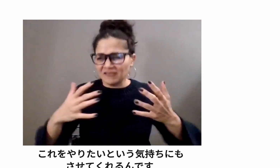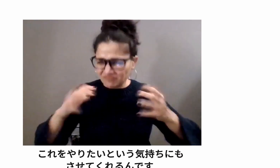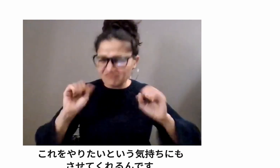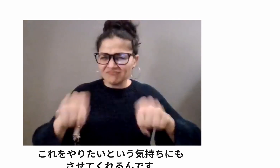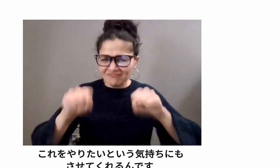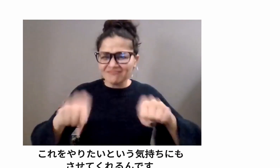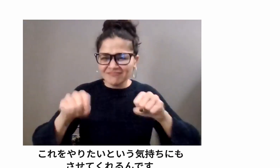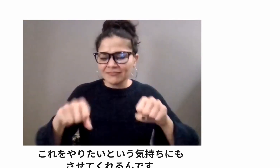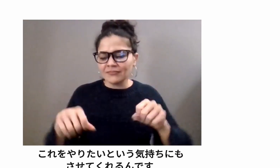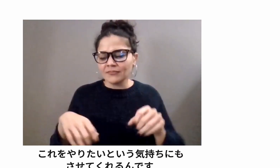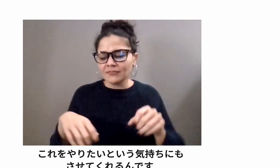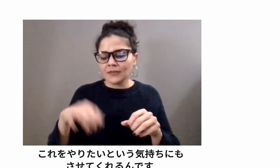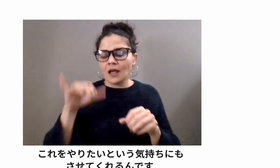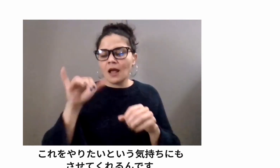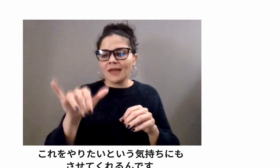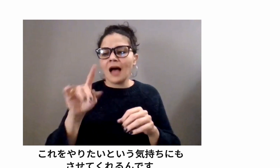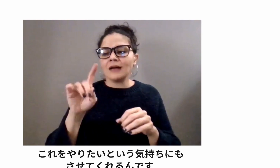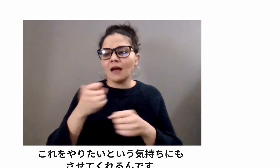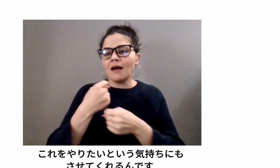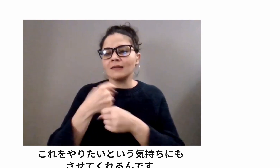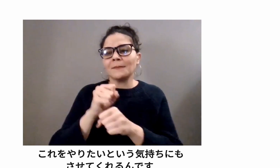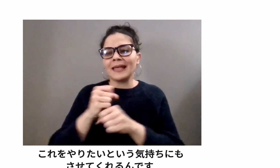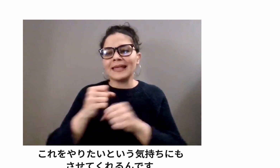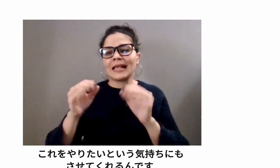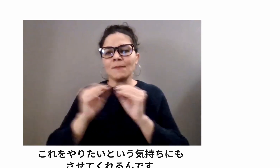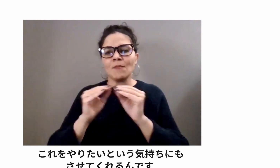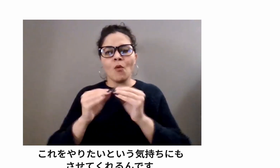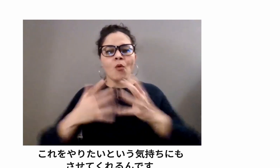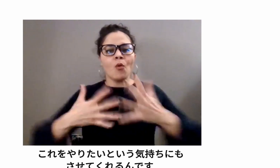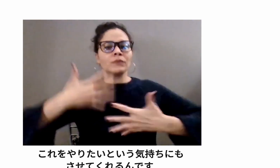できるんだ、できるんだっていうふうに、これをやりたい、やりたいっていう気持ちもさせてくれるんですね。